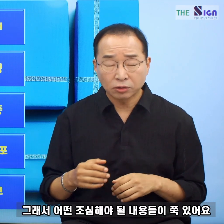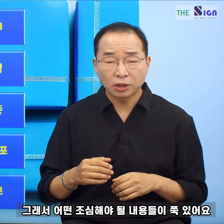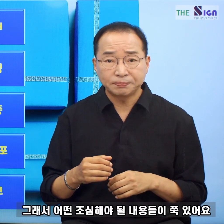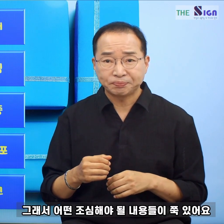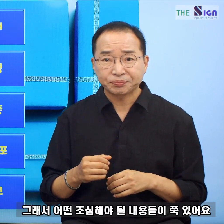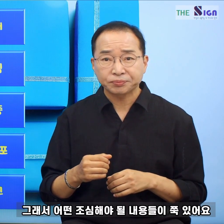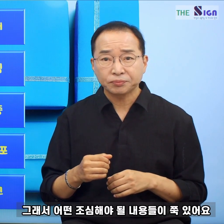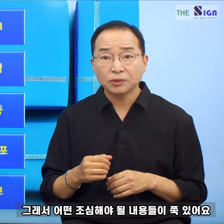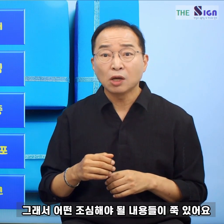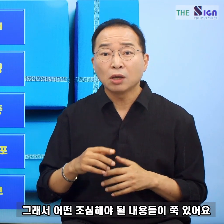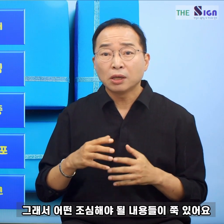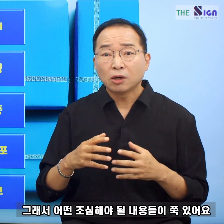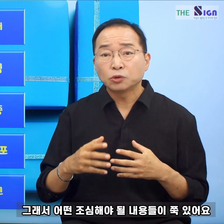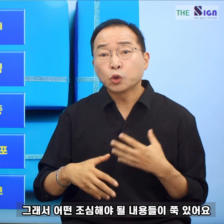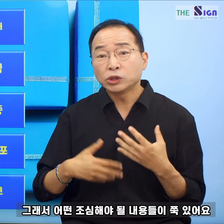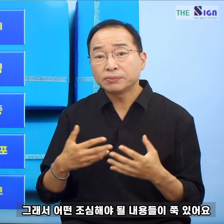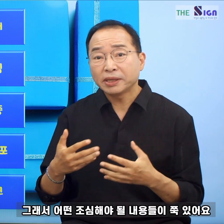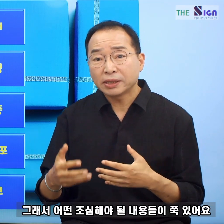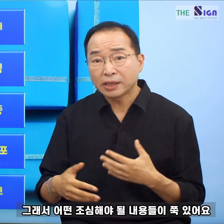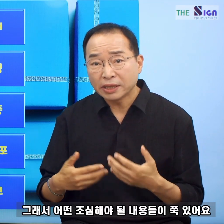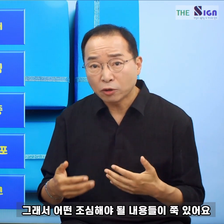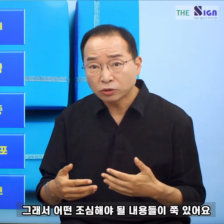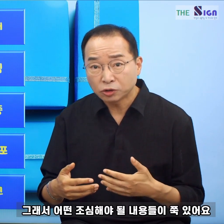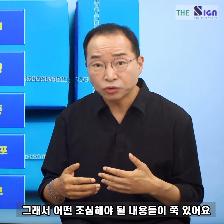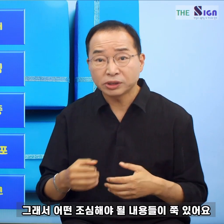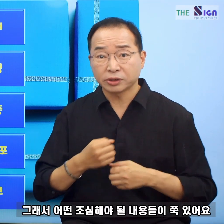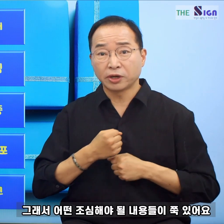어떤 조심해야 될 내용들이 쭉 있어요.